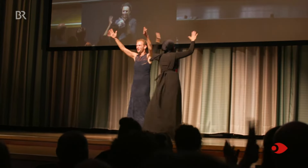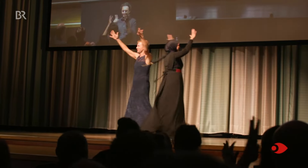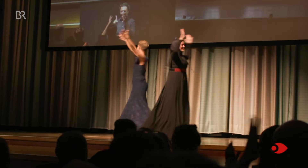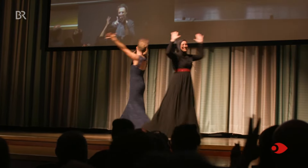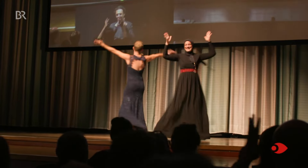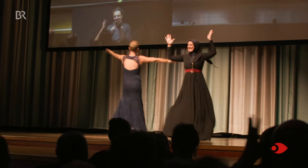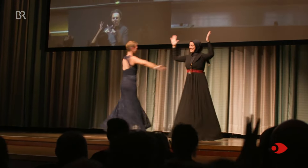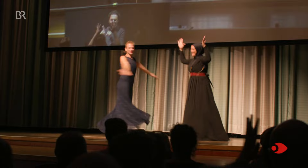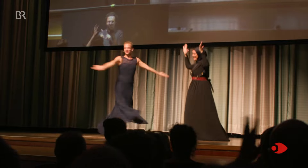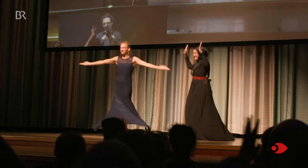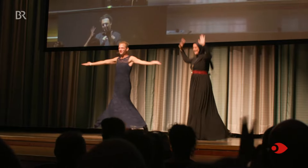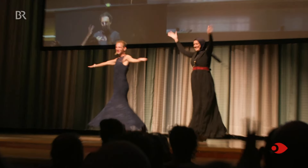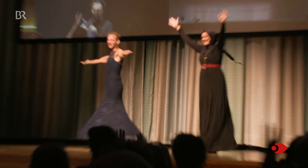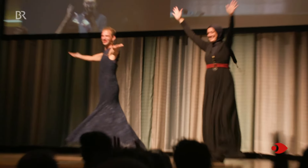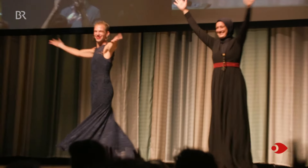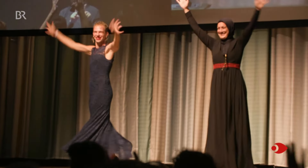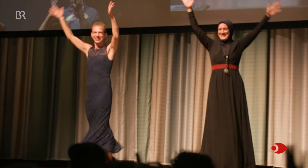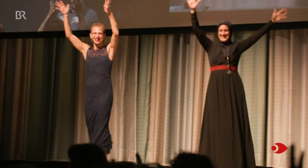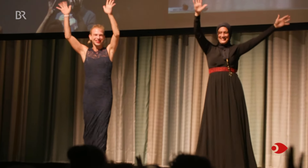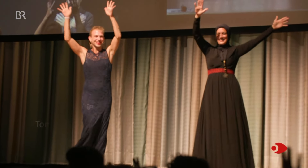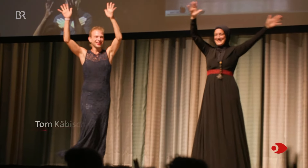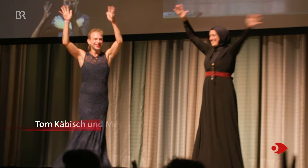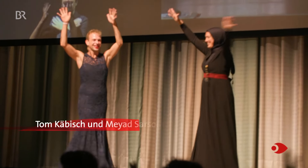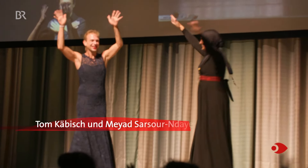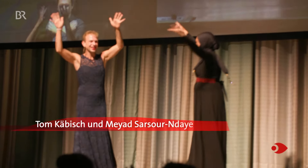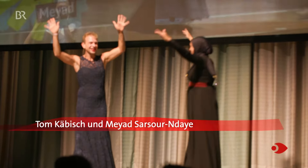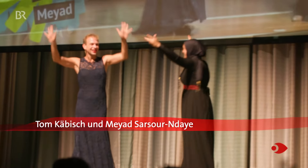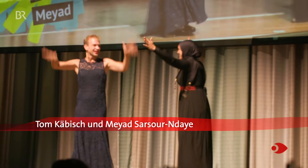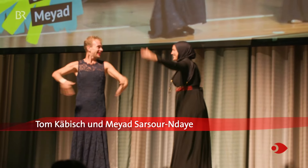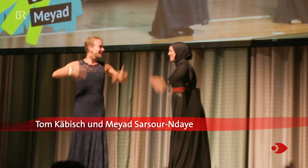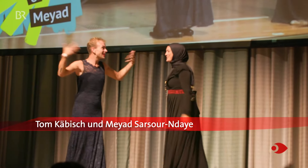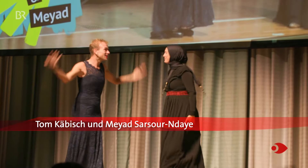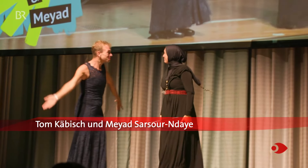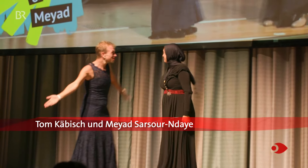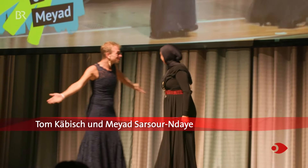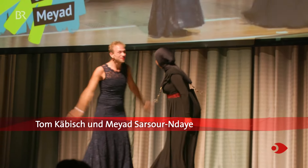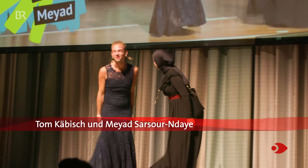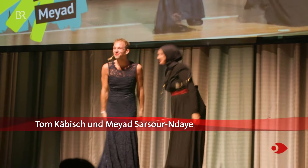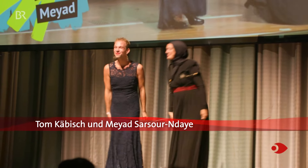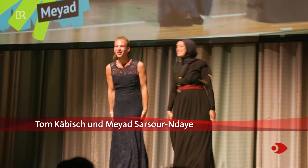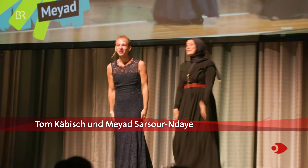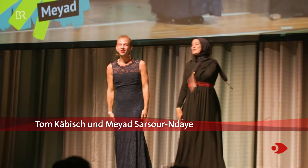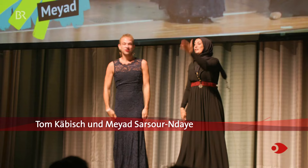Super! Applaus! Applaus! Applaus!